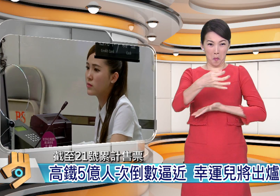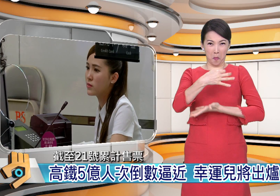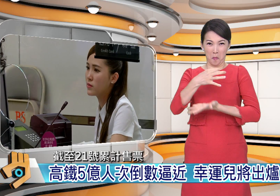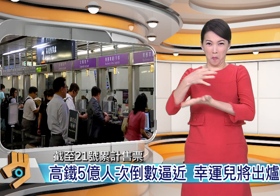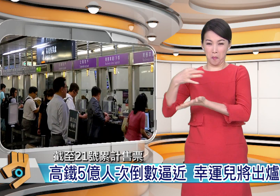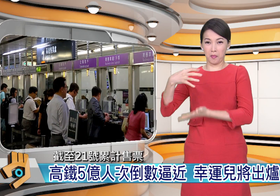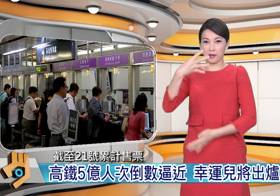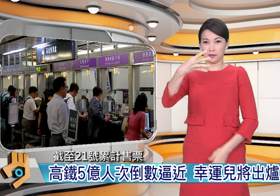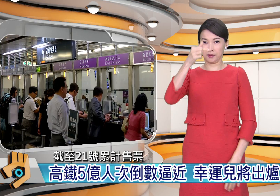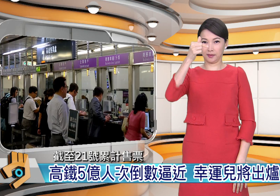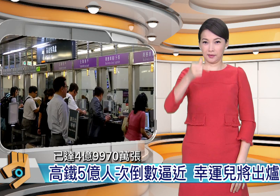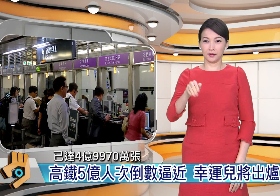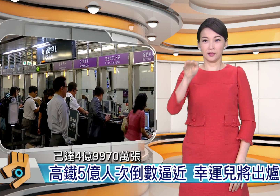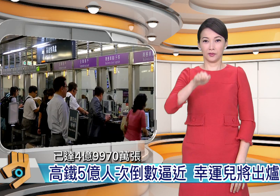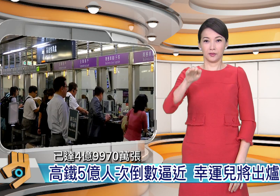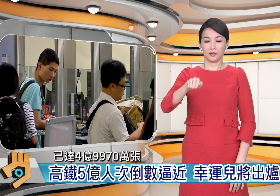累计售票已达